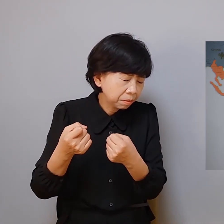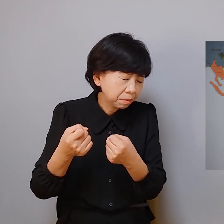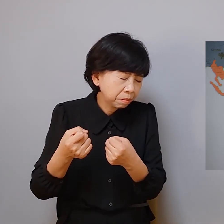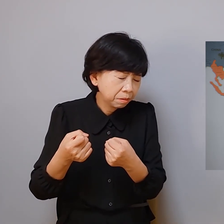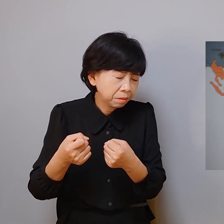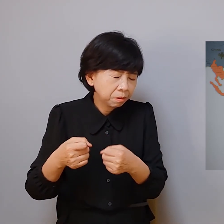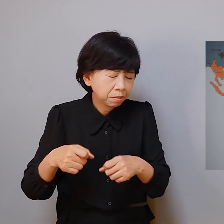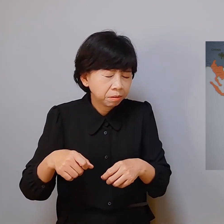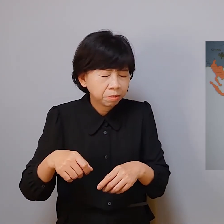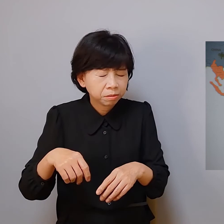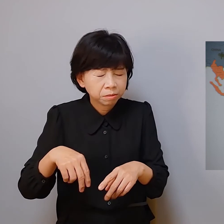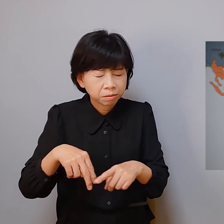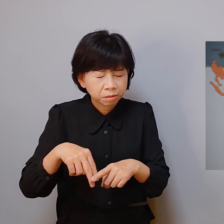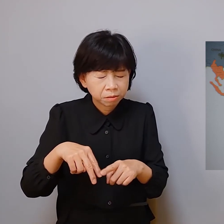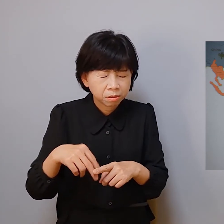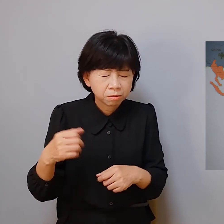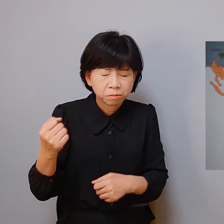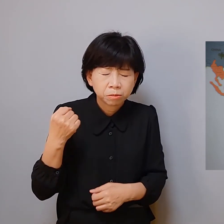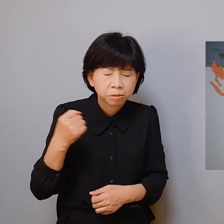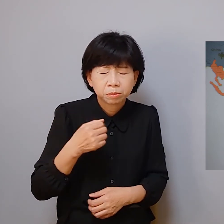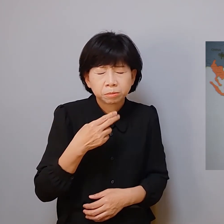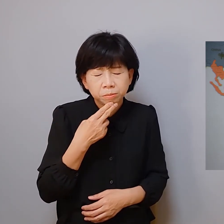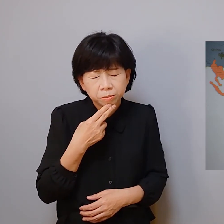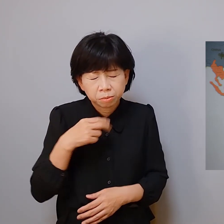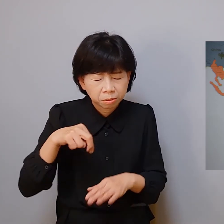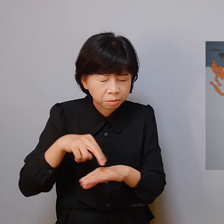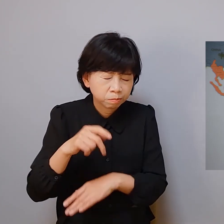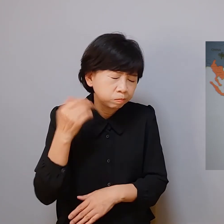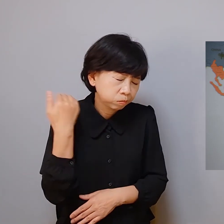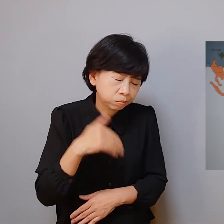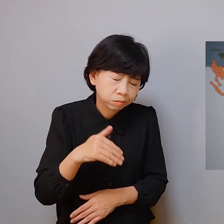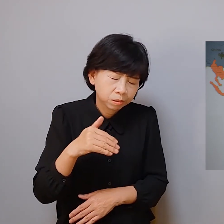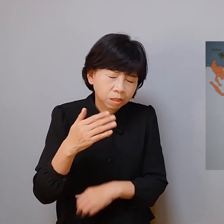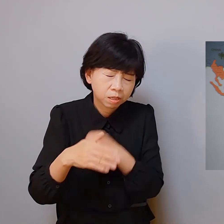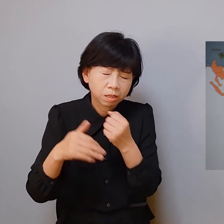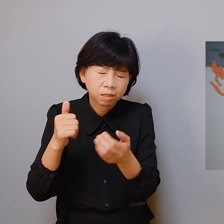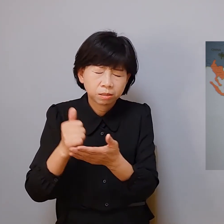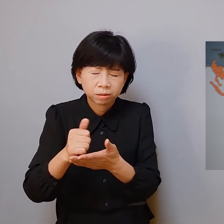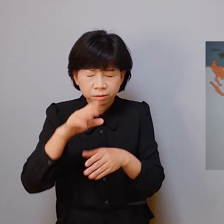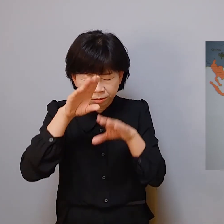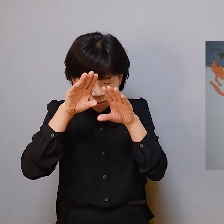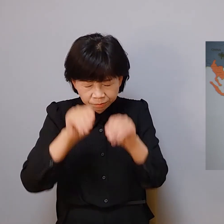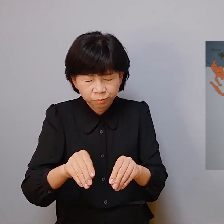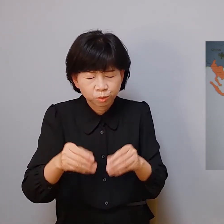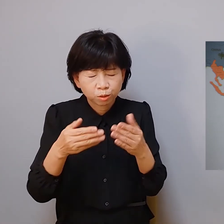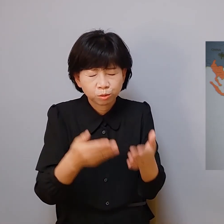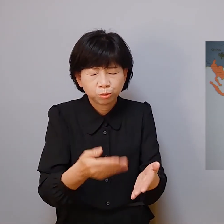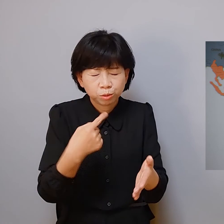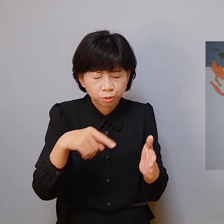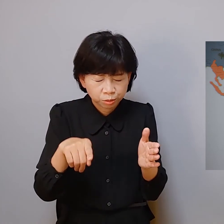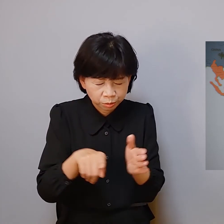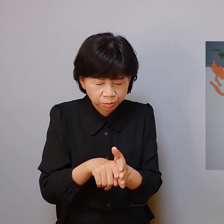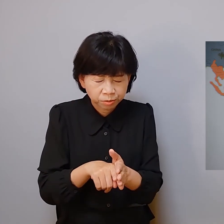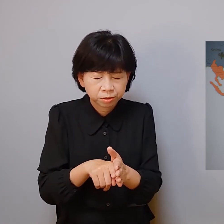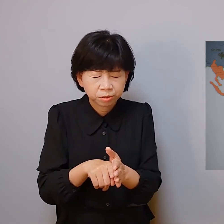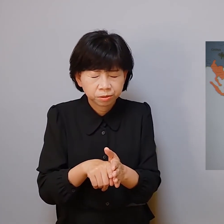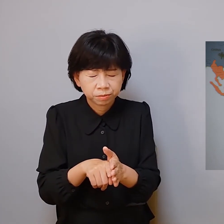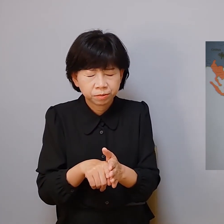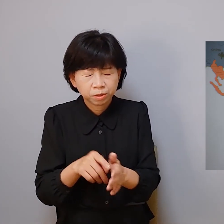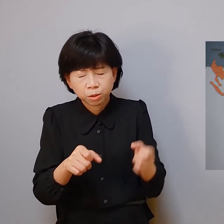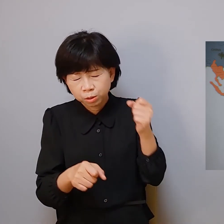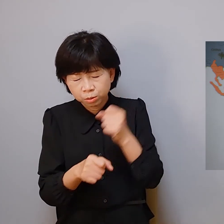못한다고 합니다. 우리 하나님 치료의 강선을 비추어 주셔서 예수 그리스도의 이름으로 회복될 줄